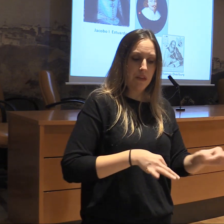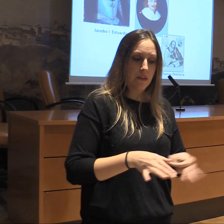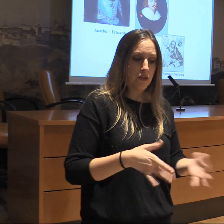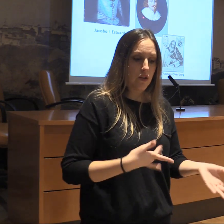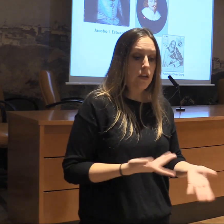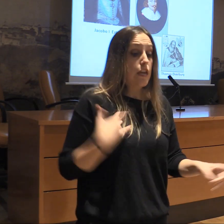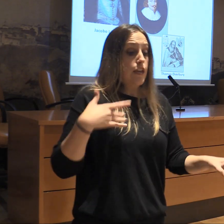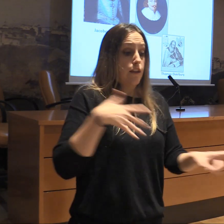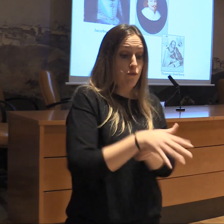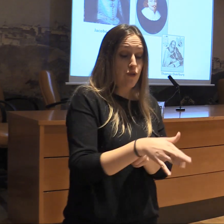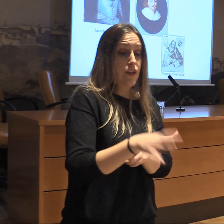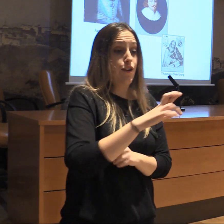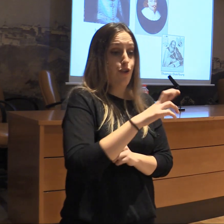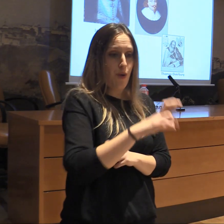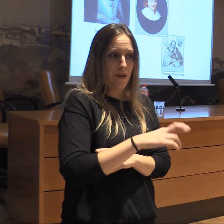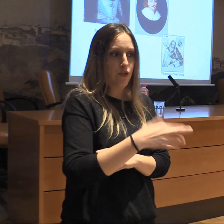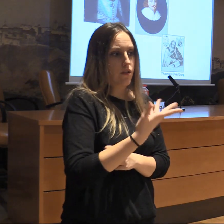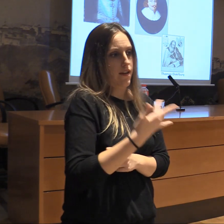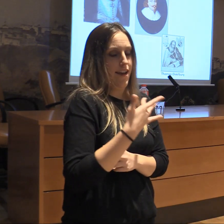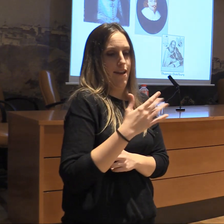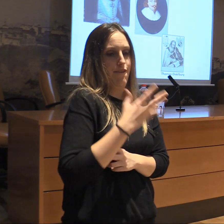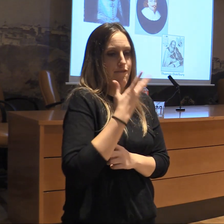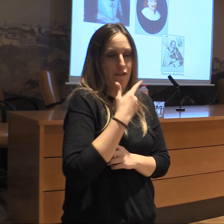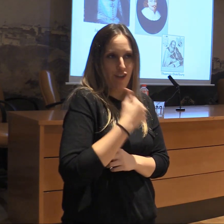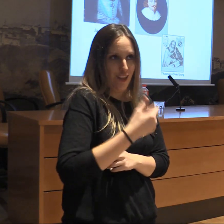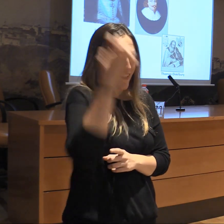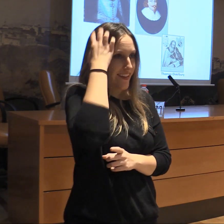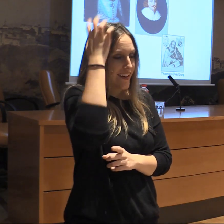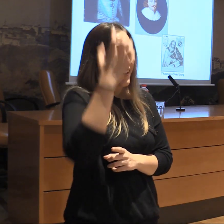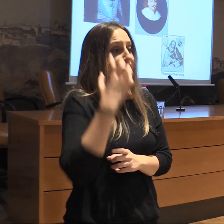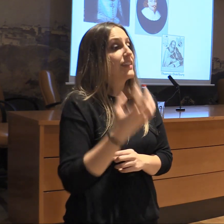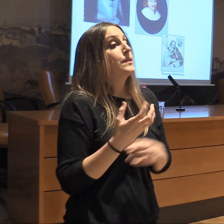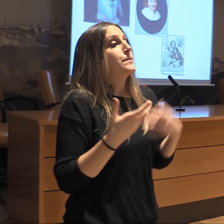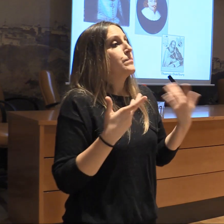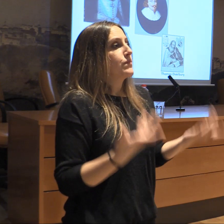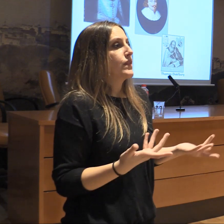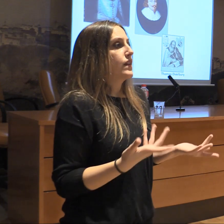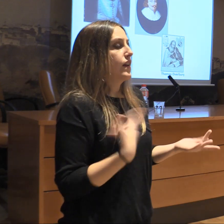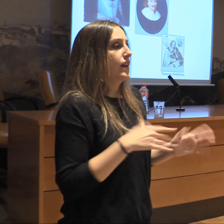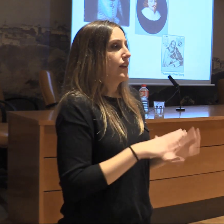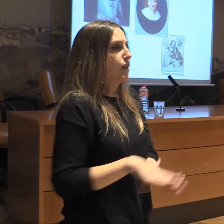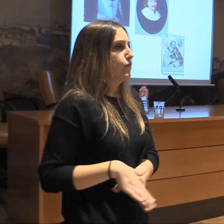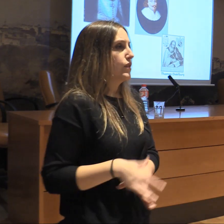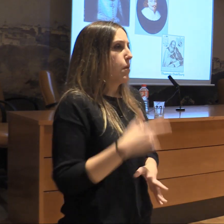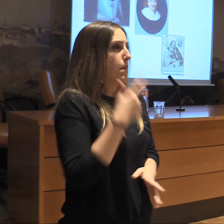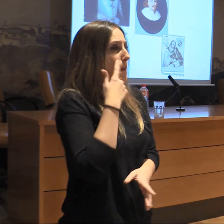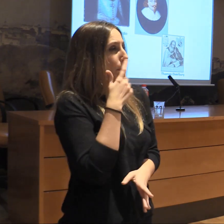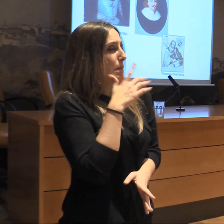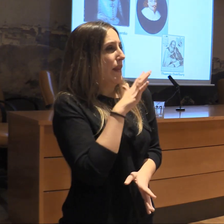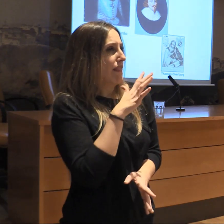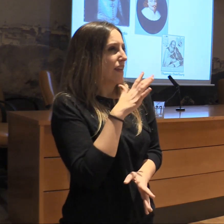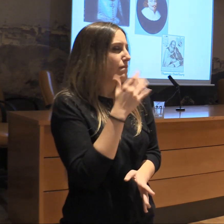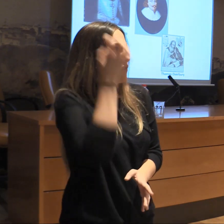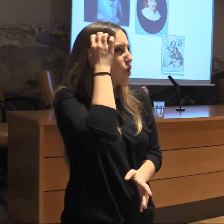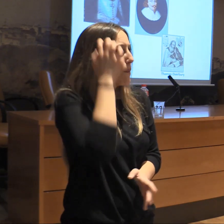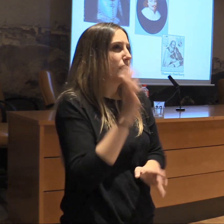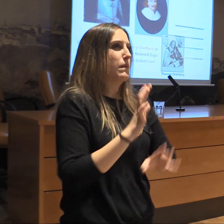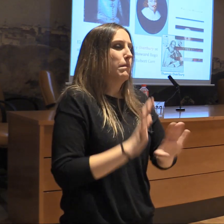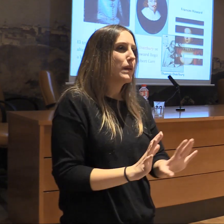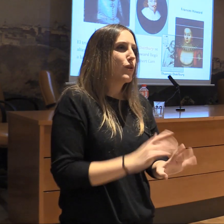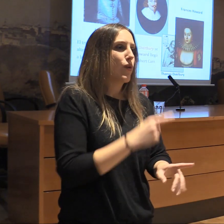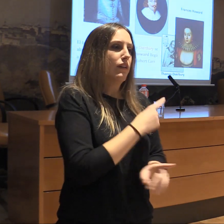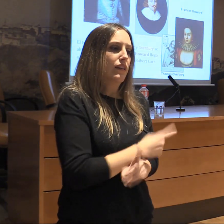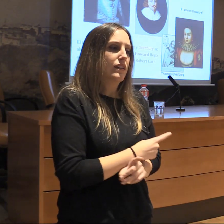en Roberto Carr, que era el favorito del rey, que era el que en último extremo aparentemente gobernaba. Pero esta